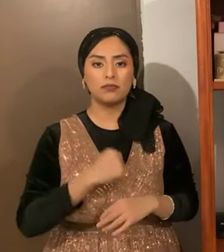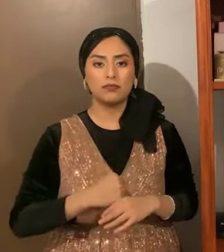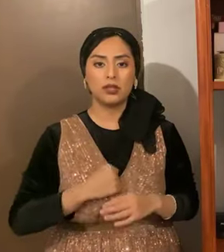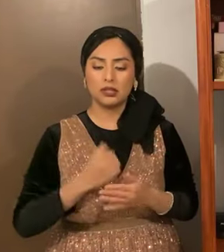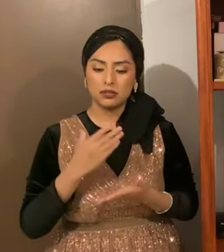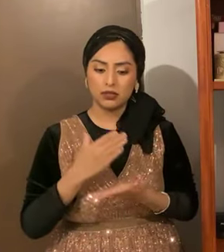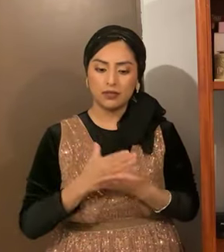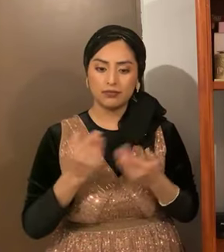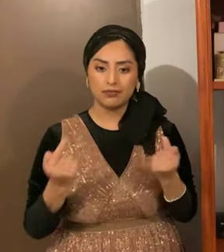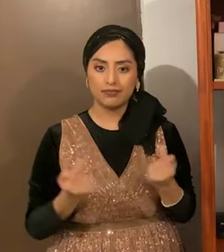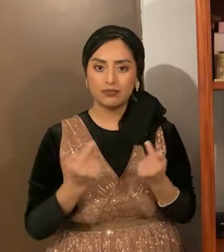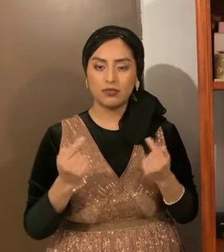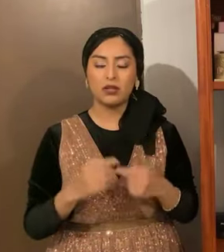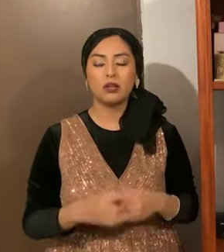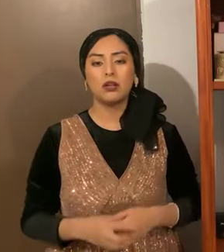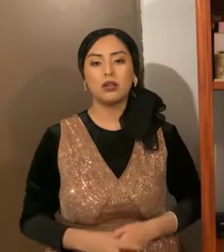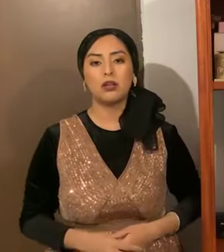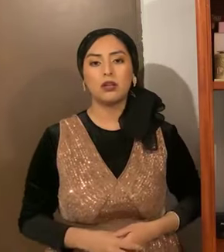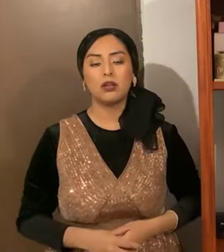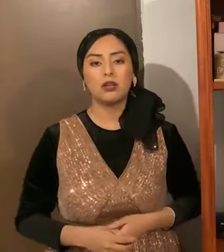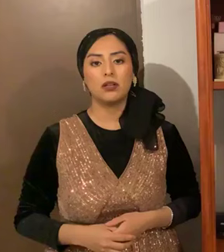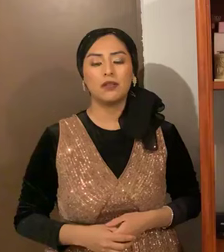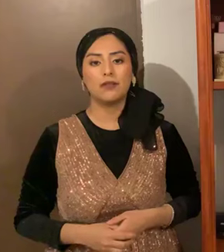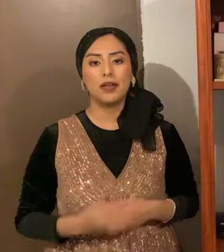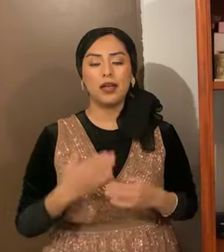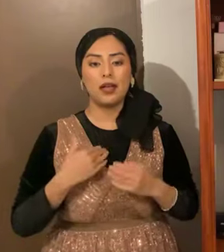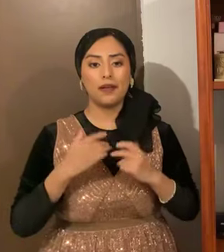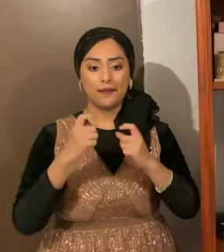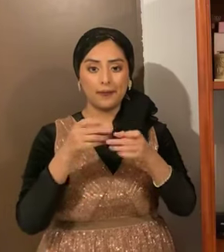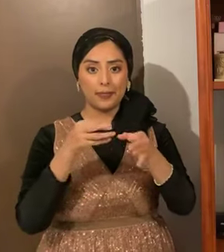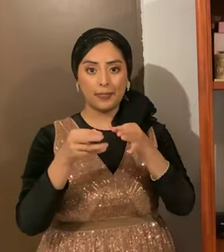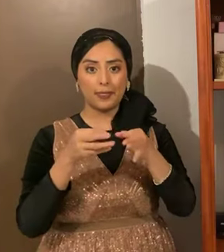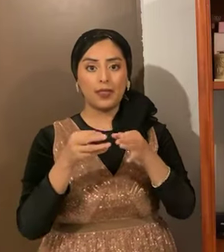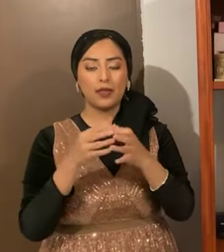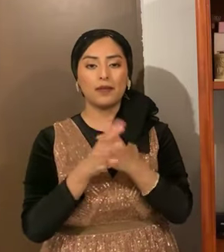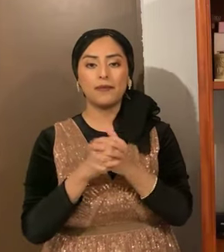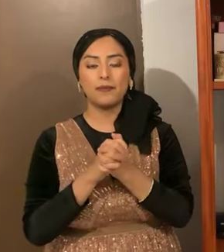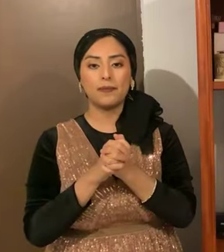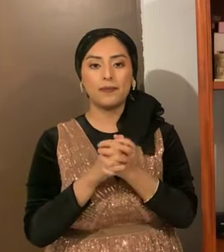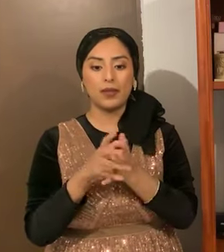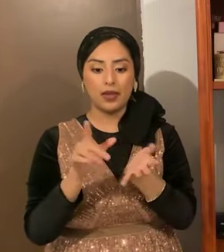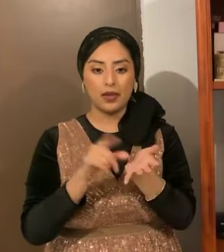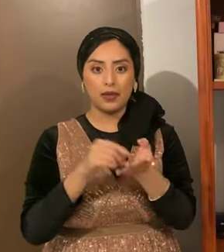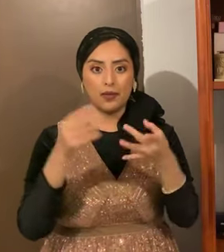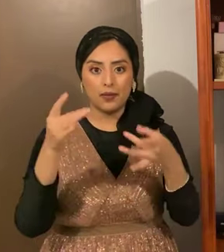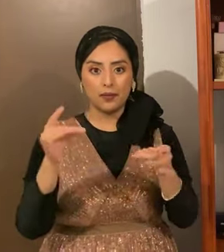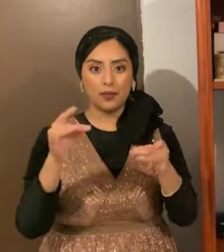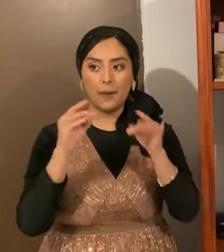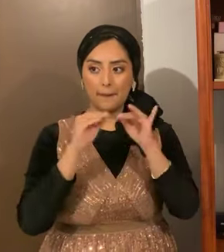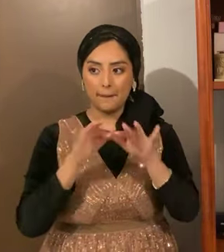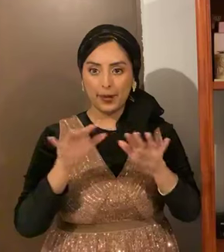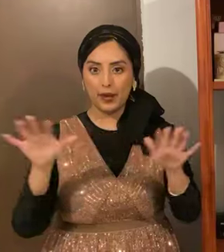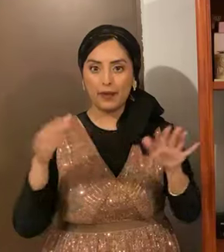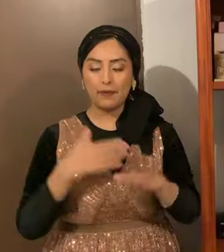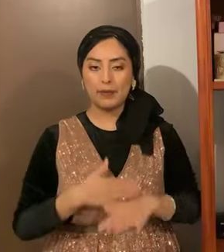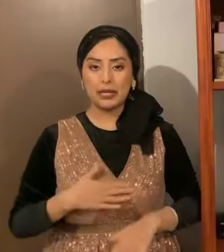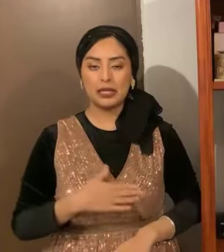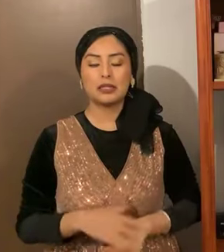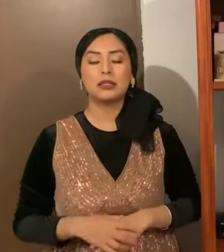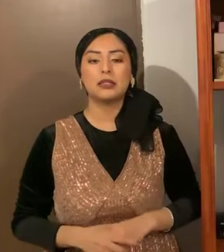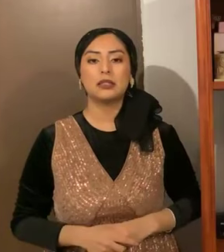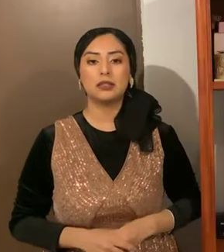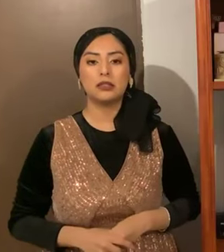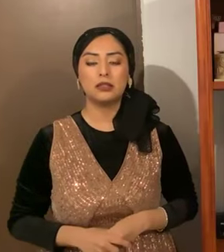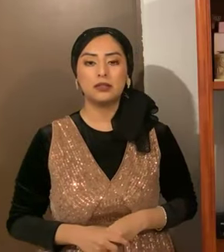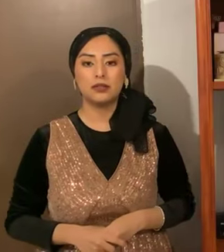tus pecados. Por eso di la indicación del tríptico y del video de romper maldiciones y